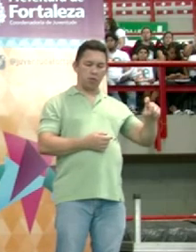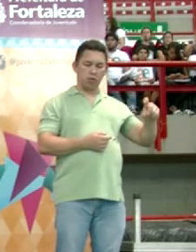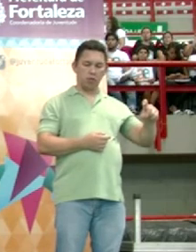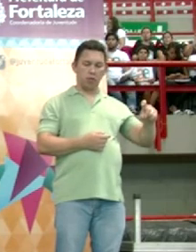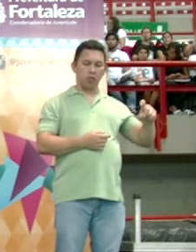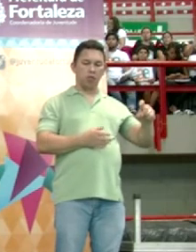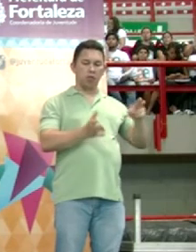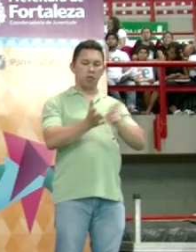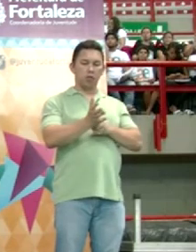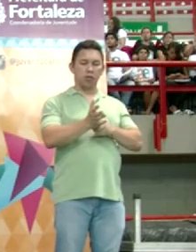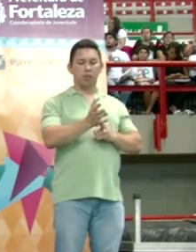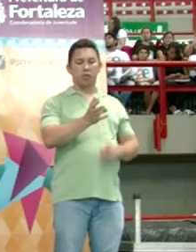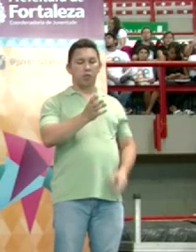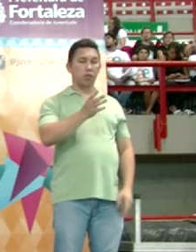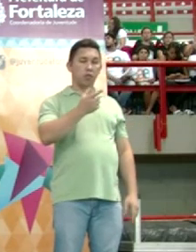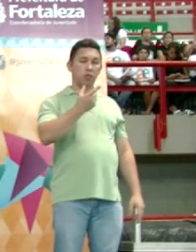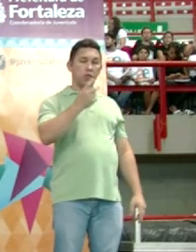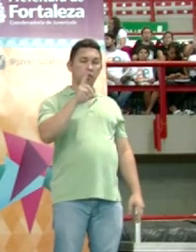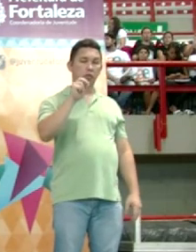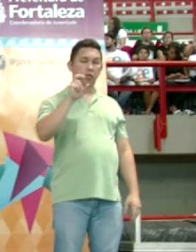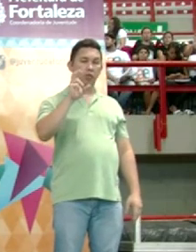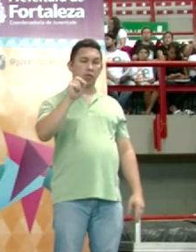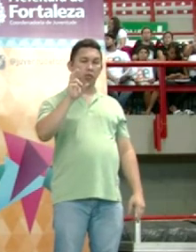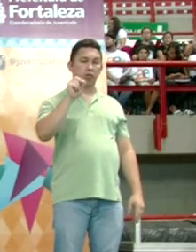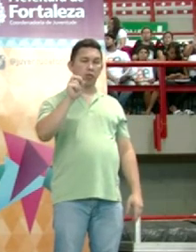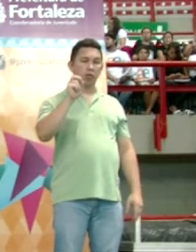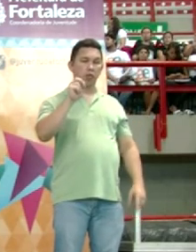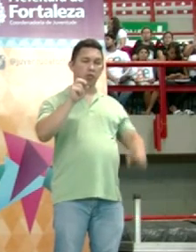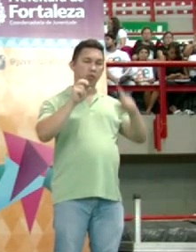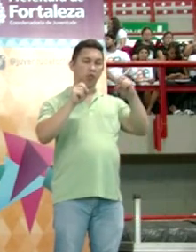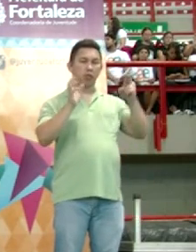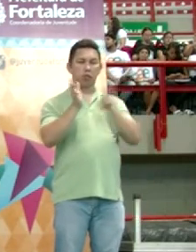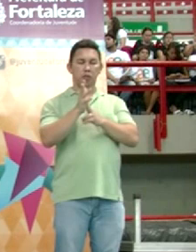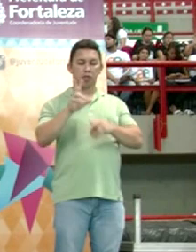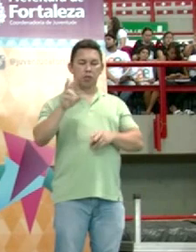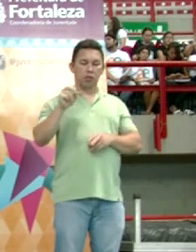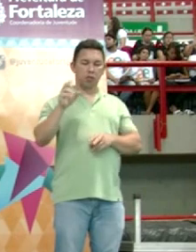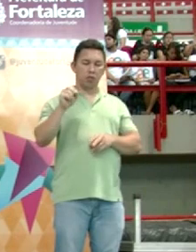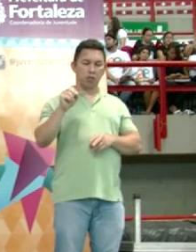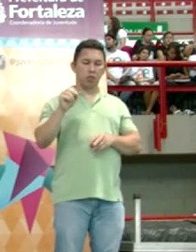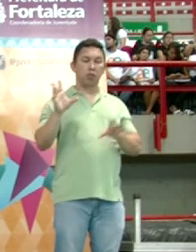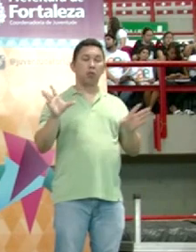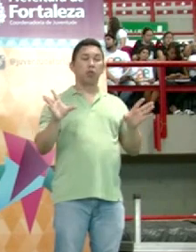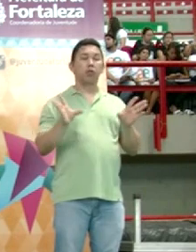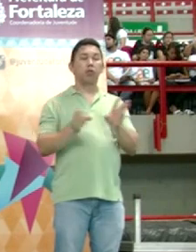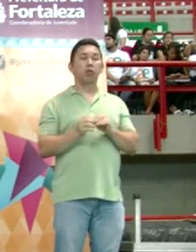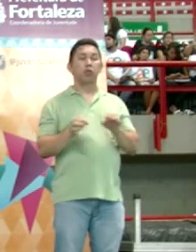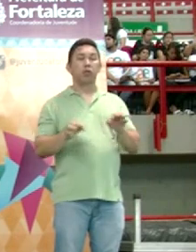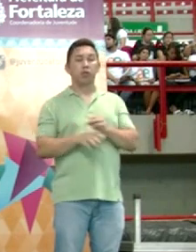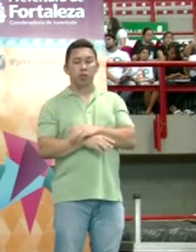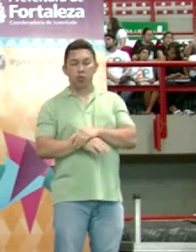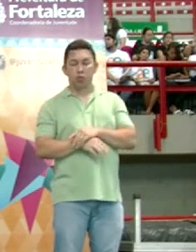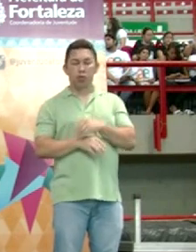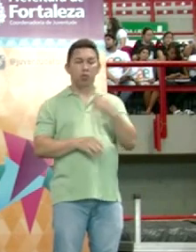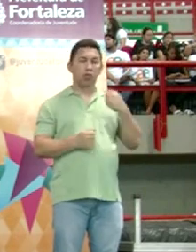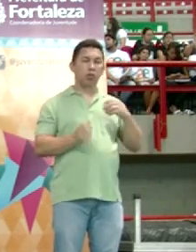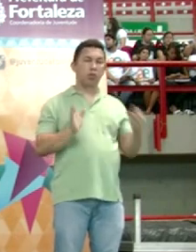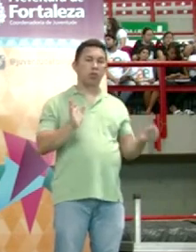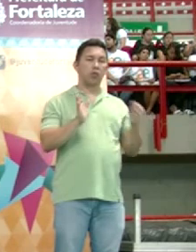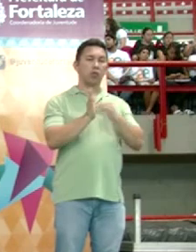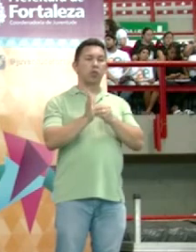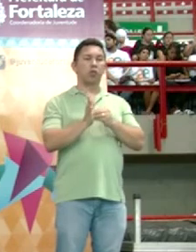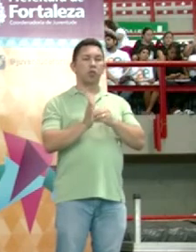E 250 menos 200. X é igual a 50. Conclusão que eu cheguei. Tenho que